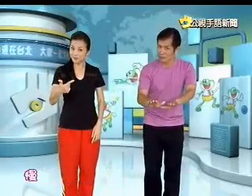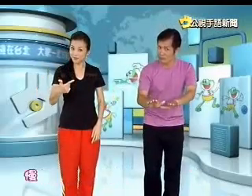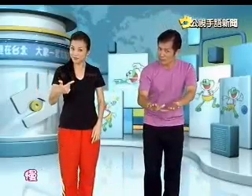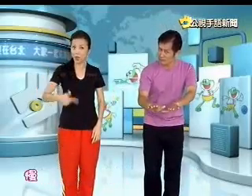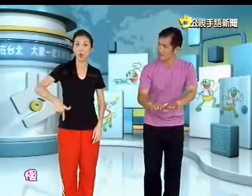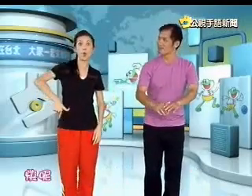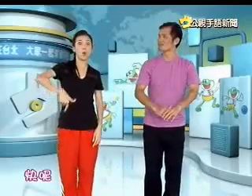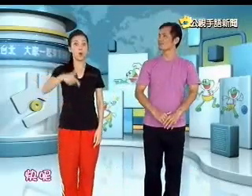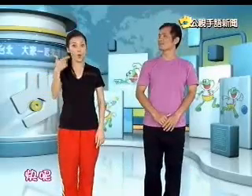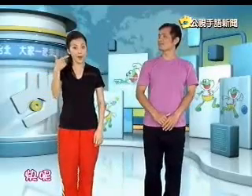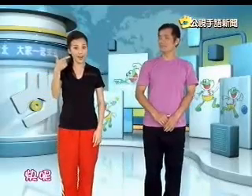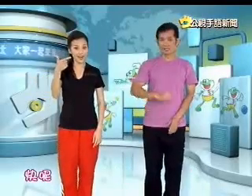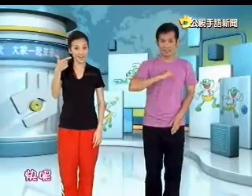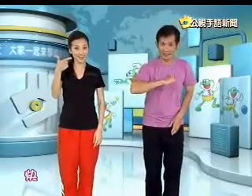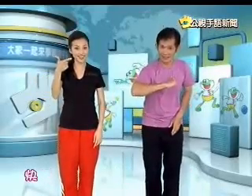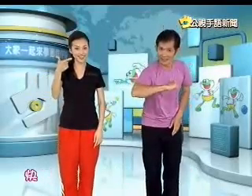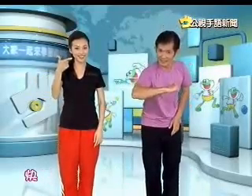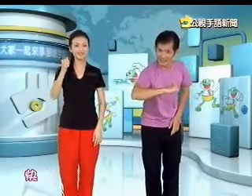慢， 快呢？ 嘿，快。 嗯，